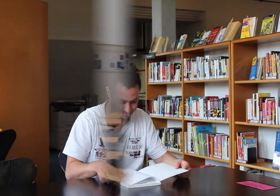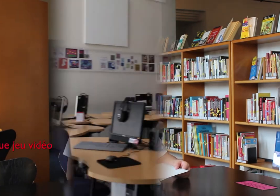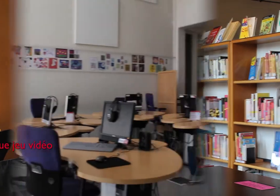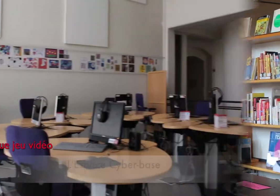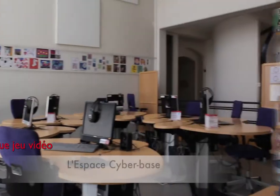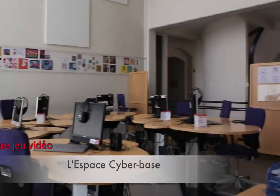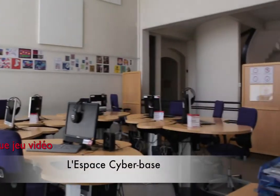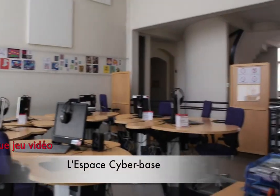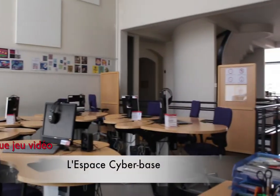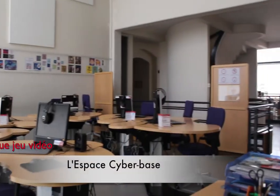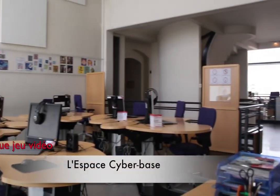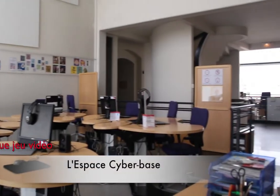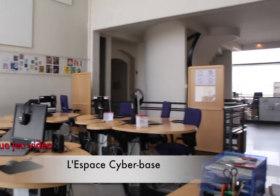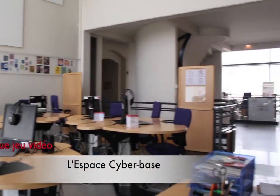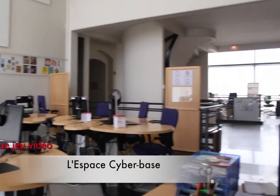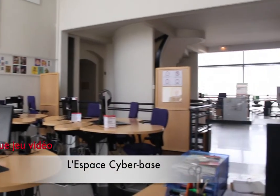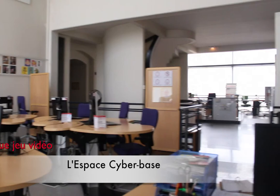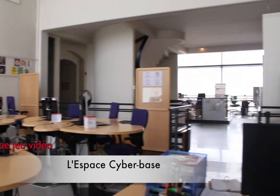C'est loup.